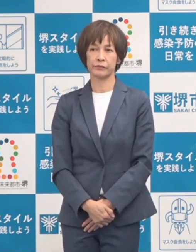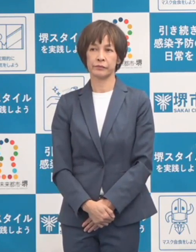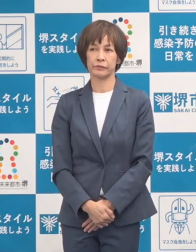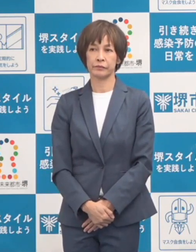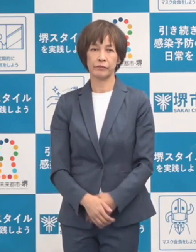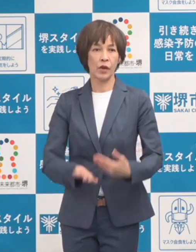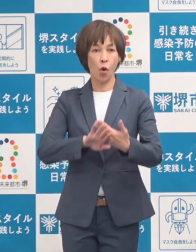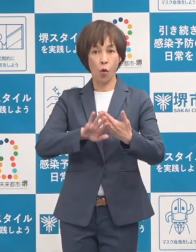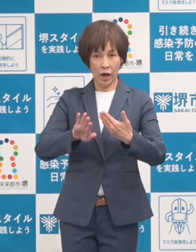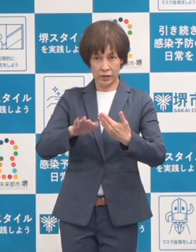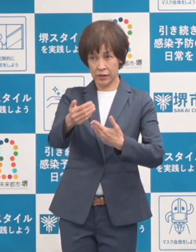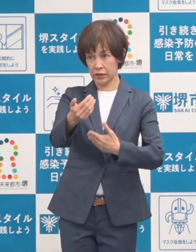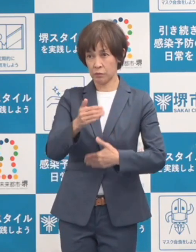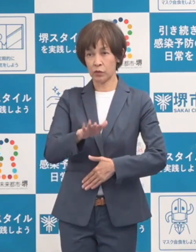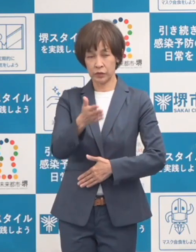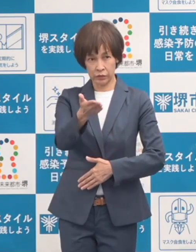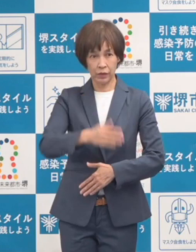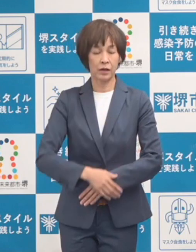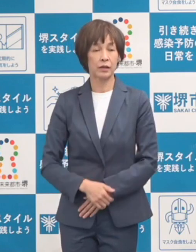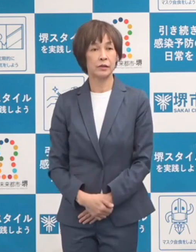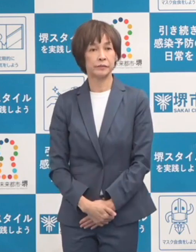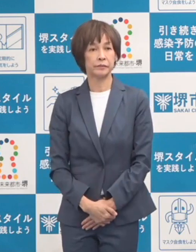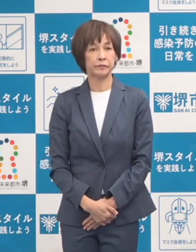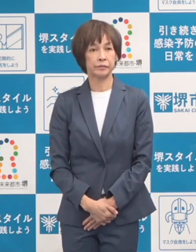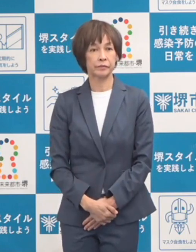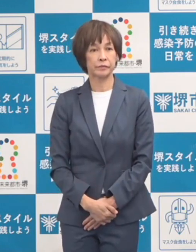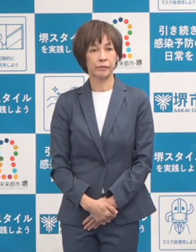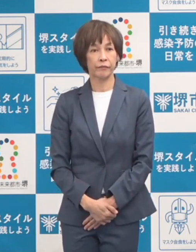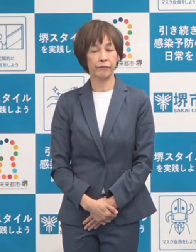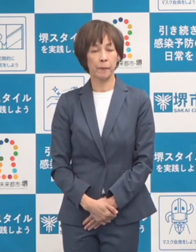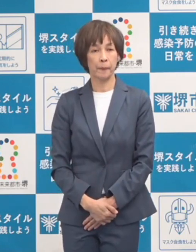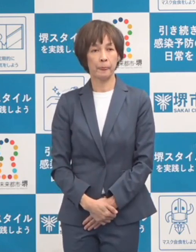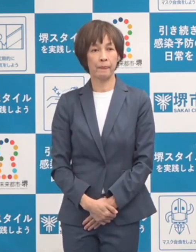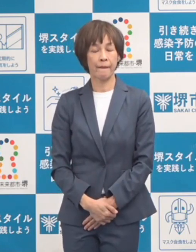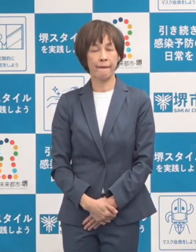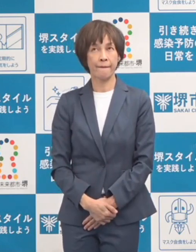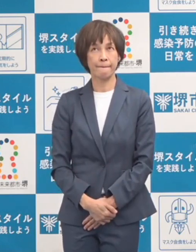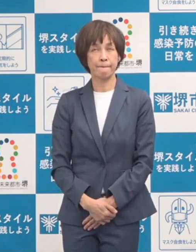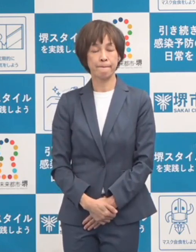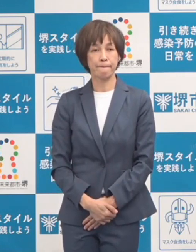他にご質問いかがでしょうか。時事通信さん。